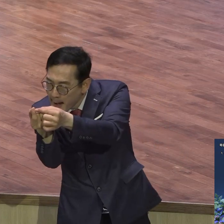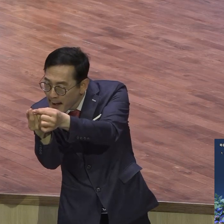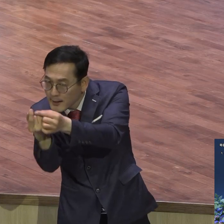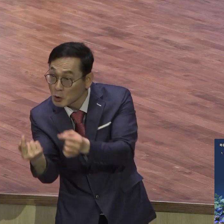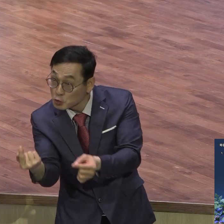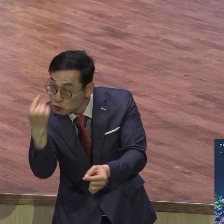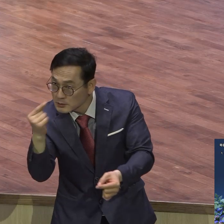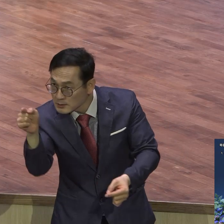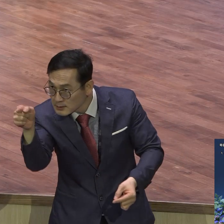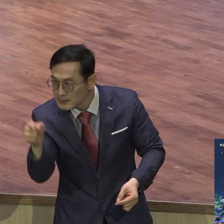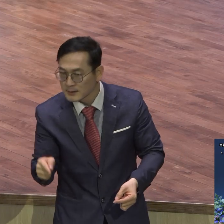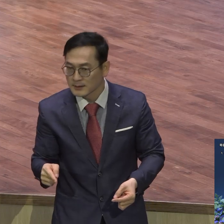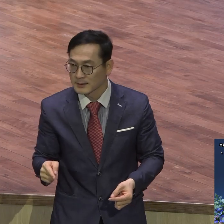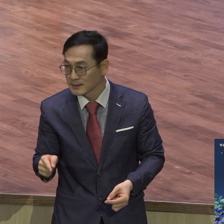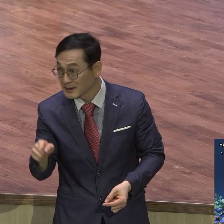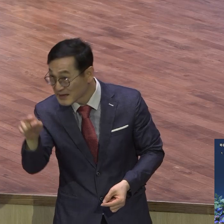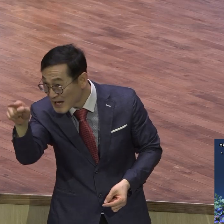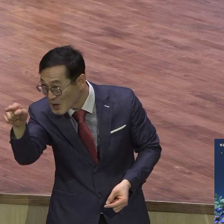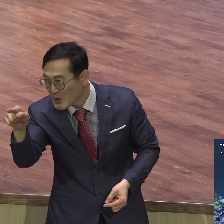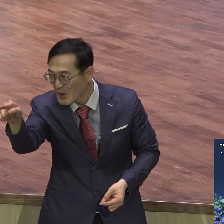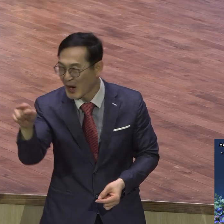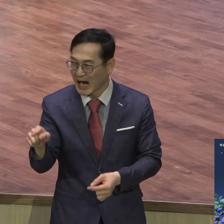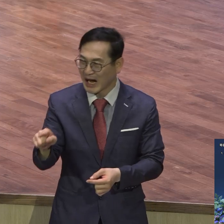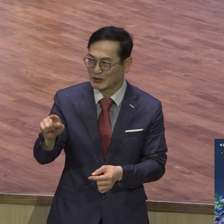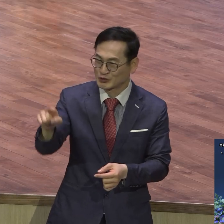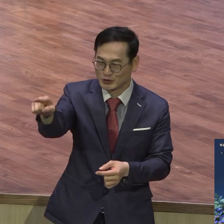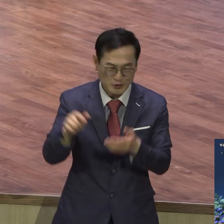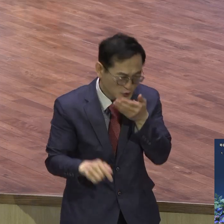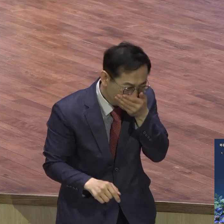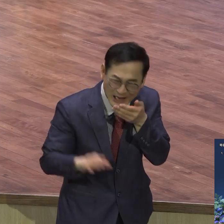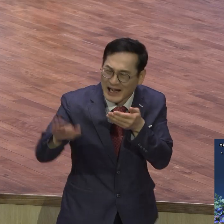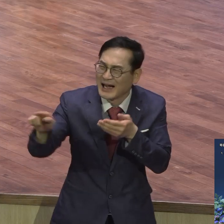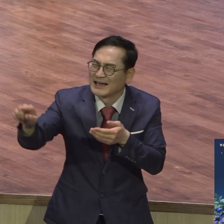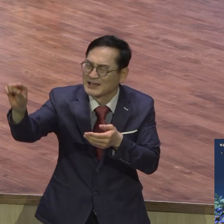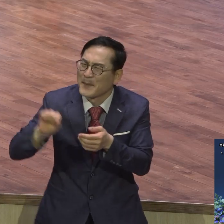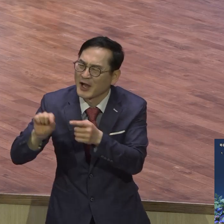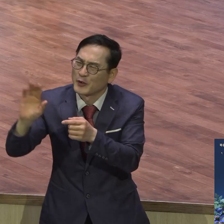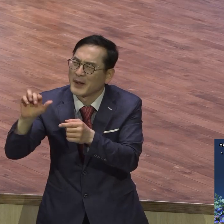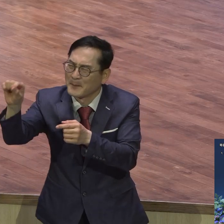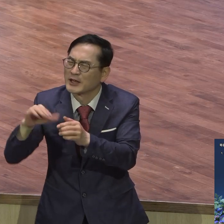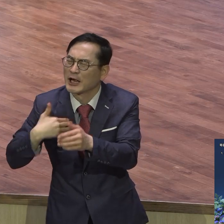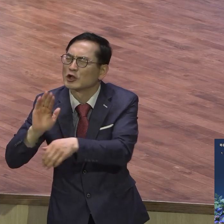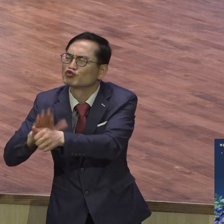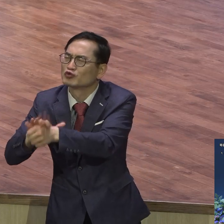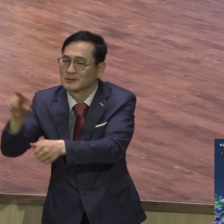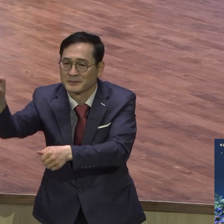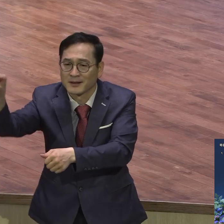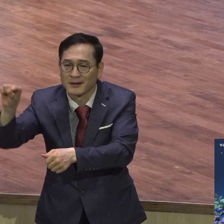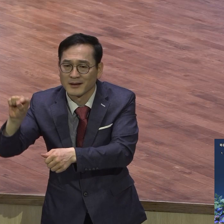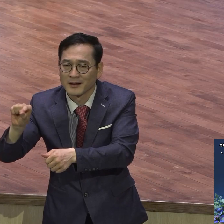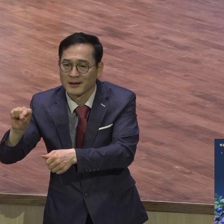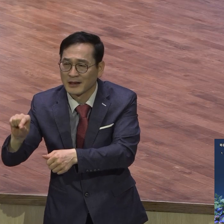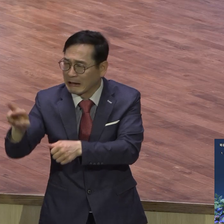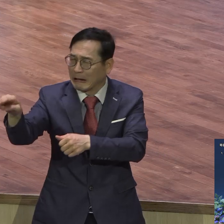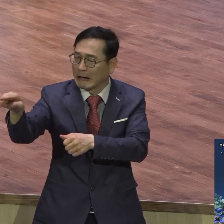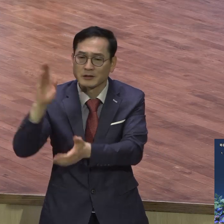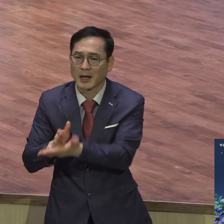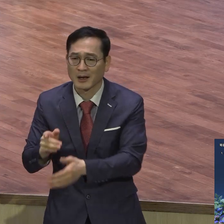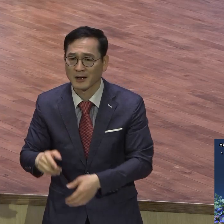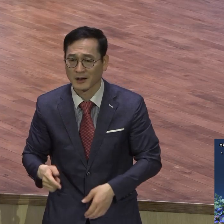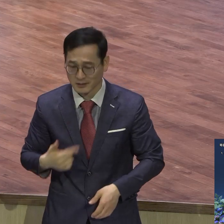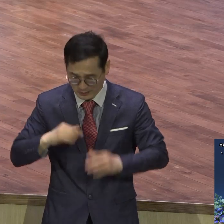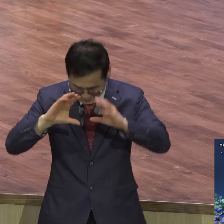야간한 티 그거 가지고 뭐라고 비판하지 말아야 너 눈에 덜포